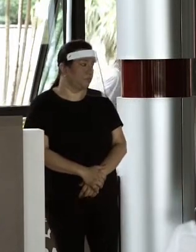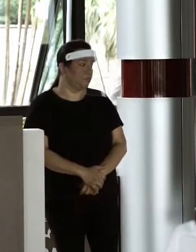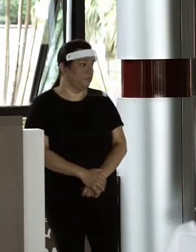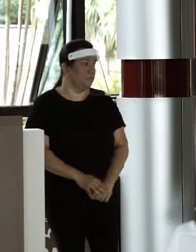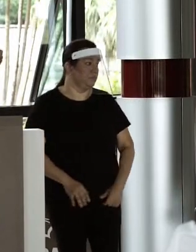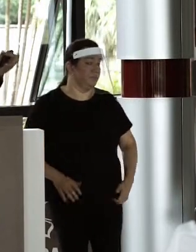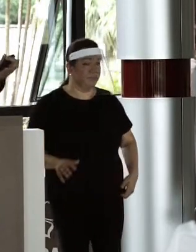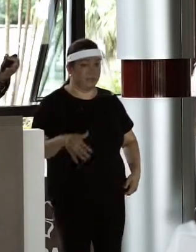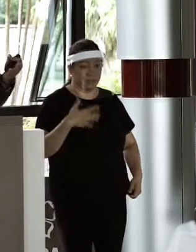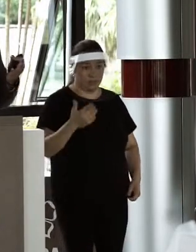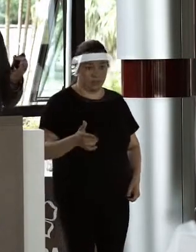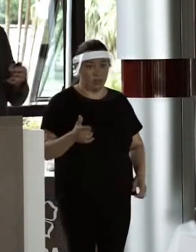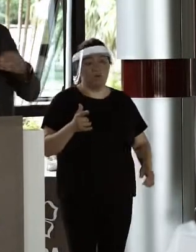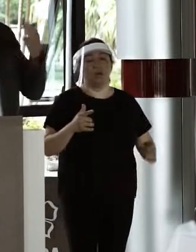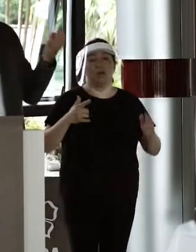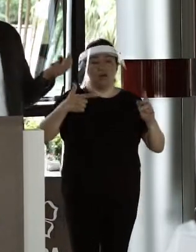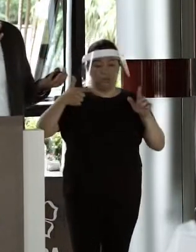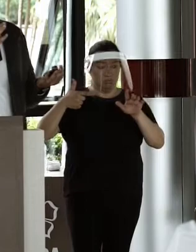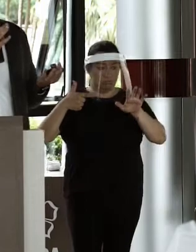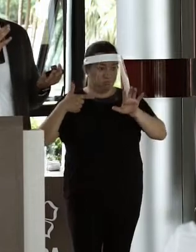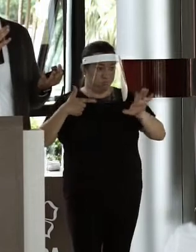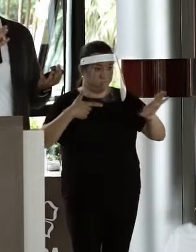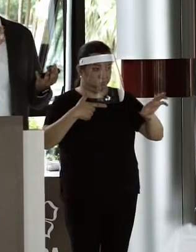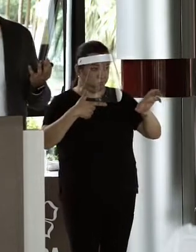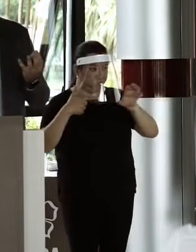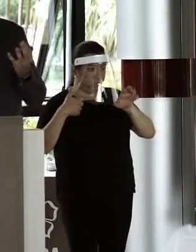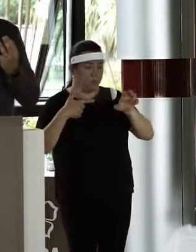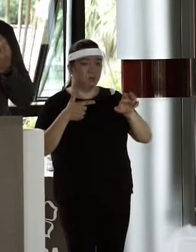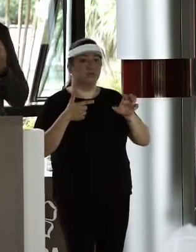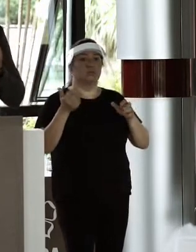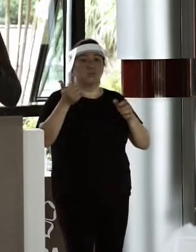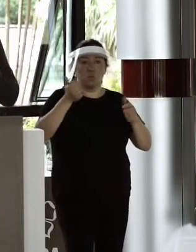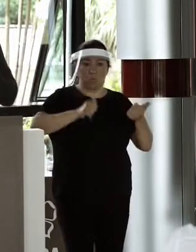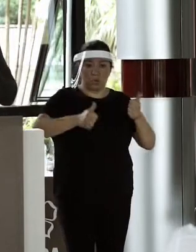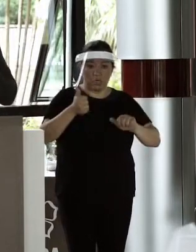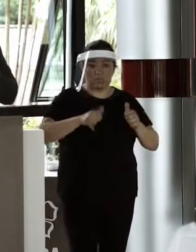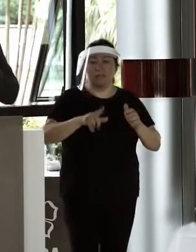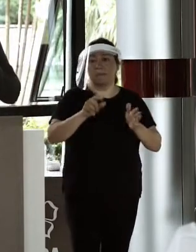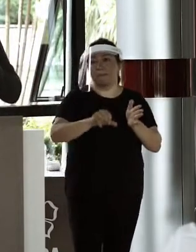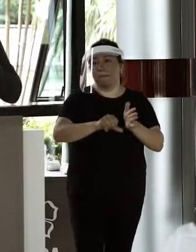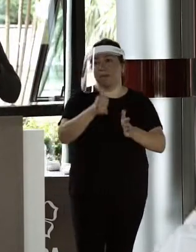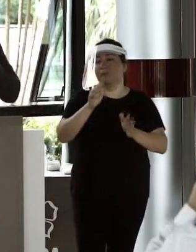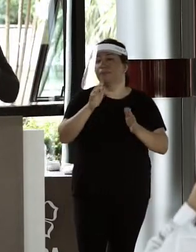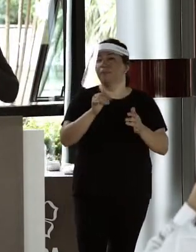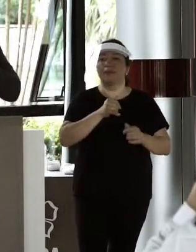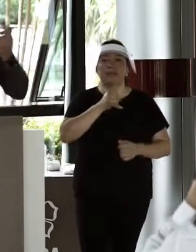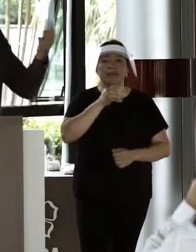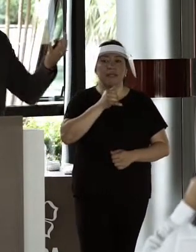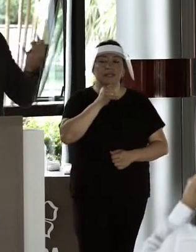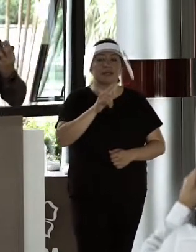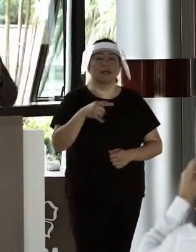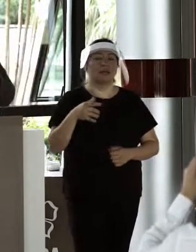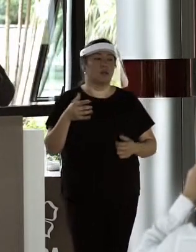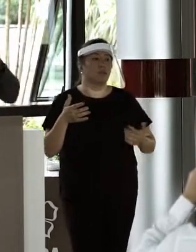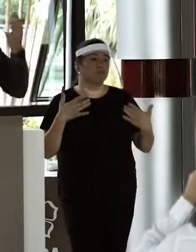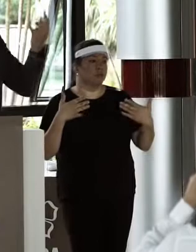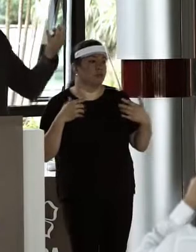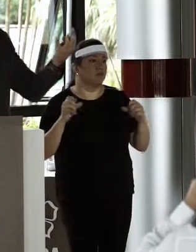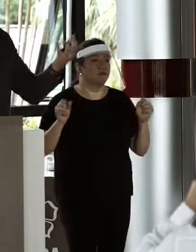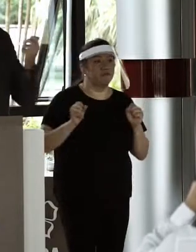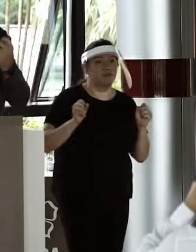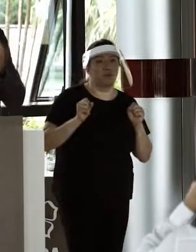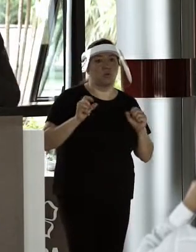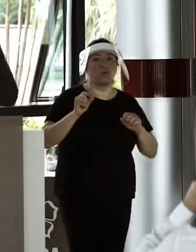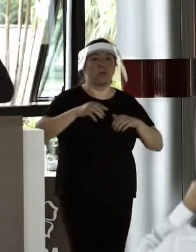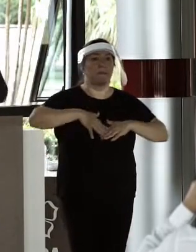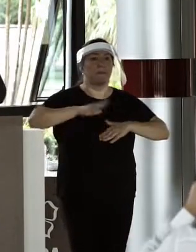termografia qualitativa, ela é feita primeiro. Então, eu basicamente quero saber se está, vamos colocar assim, frio ou quente. O que